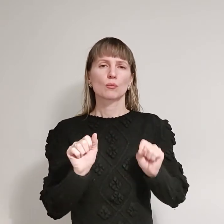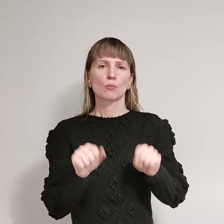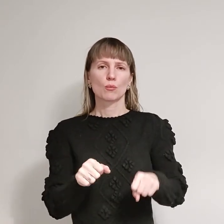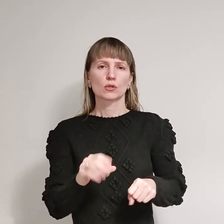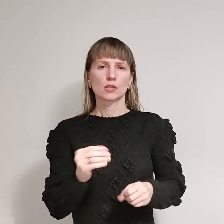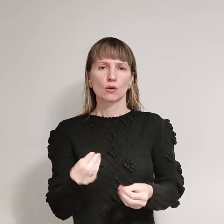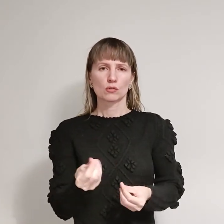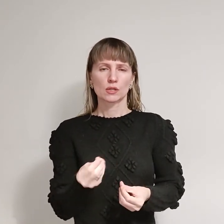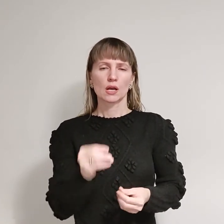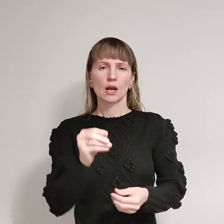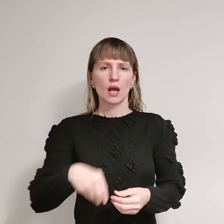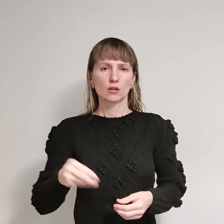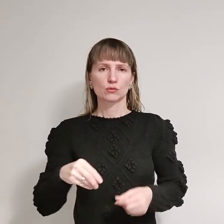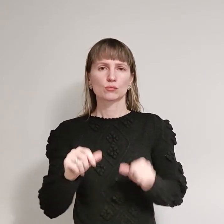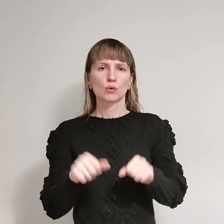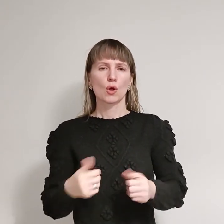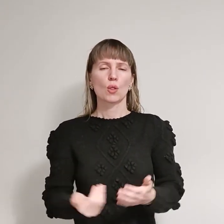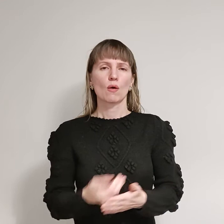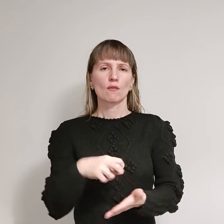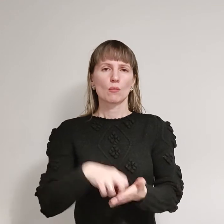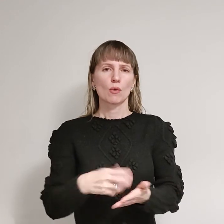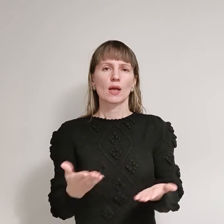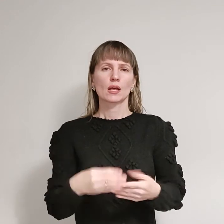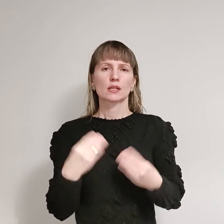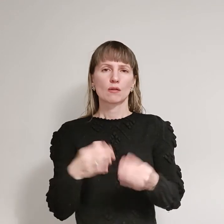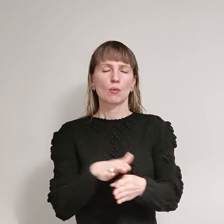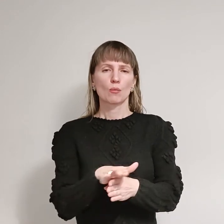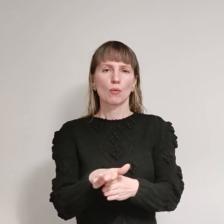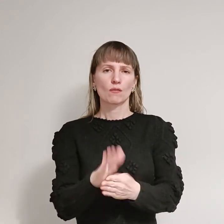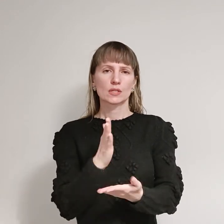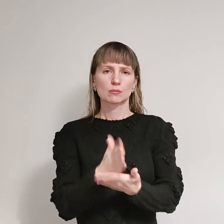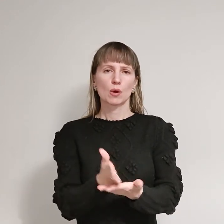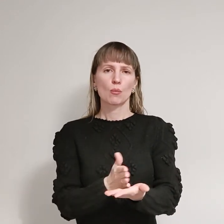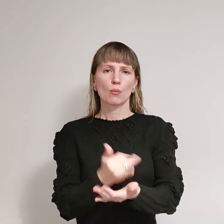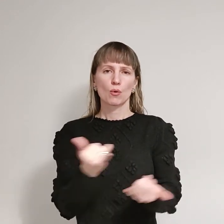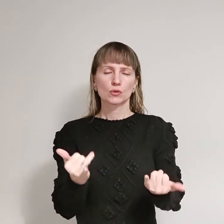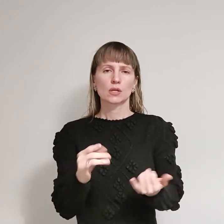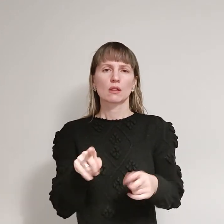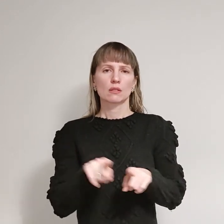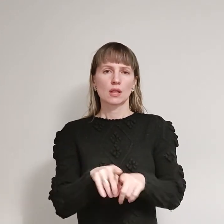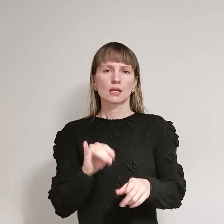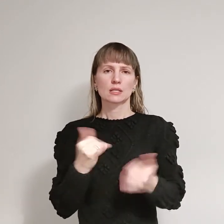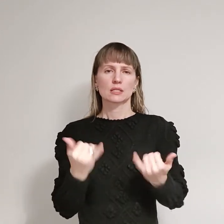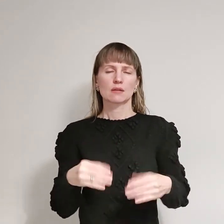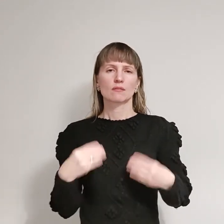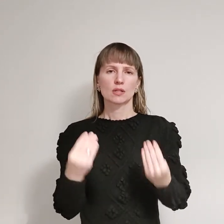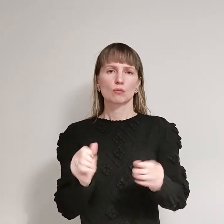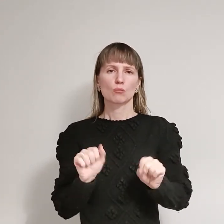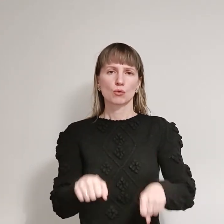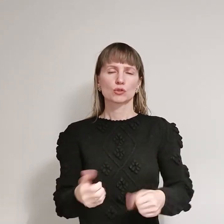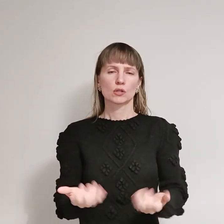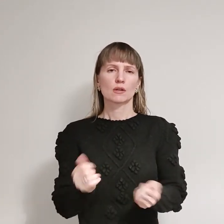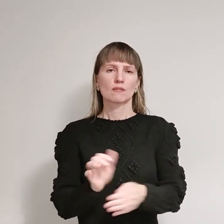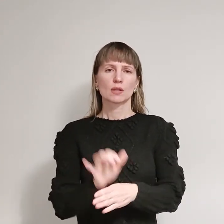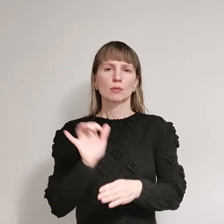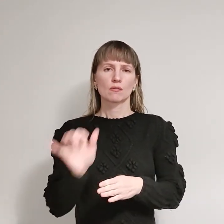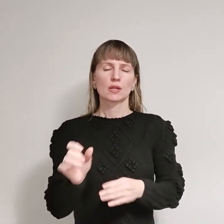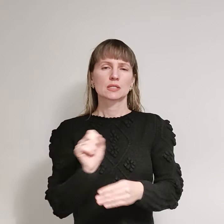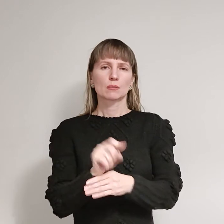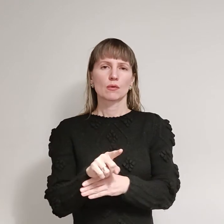готівкою, карткою, або ж як надавали, повний спектр послуг, так зараз і надає. Можна отримувати, відправляти, замовляти